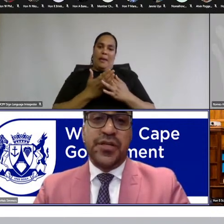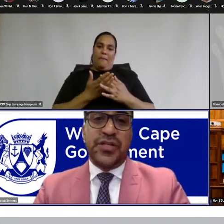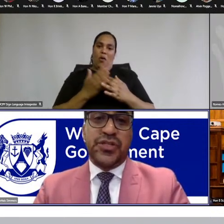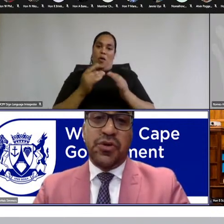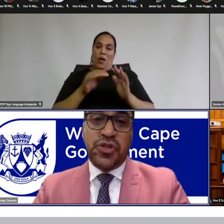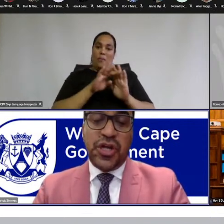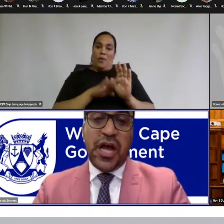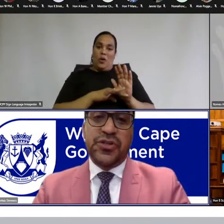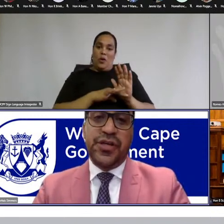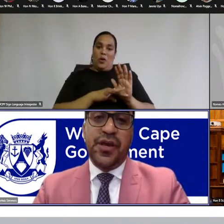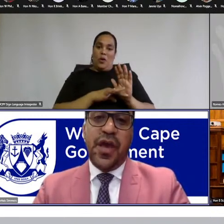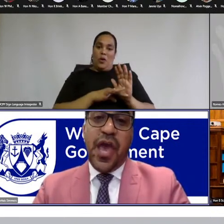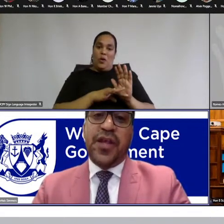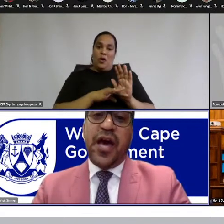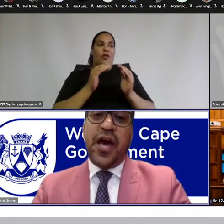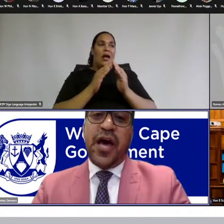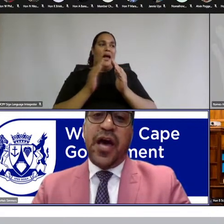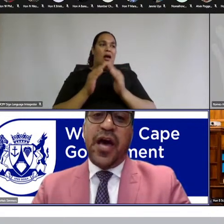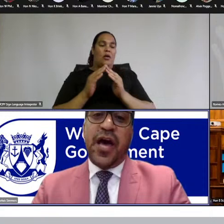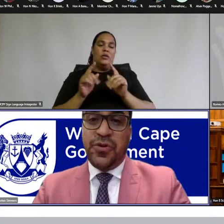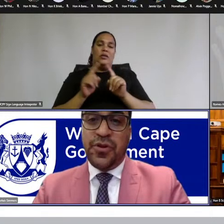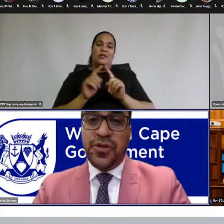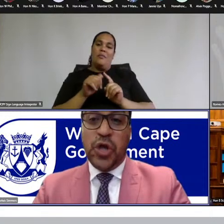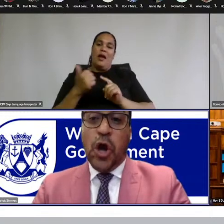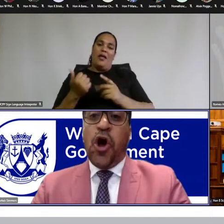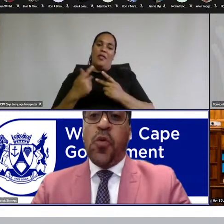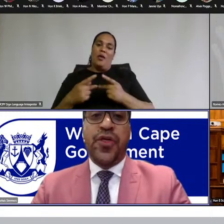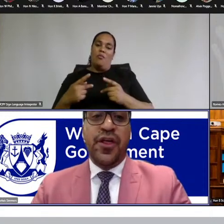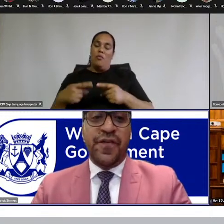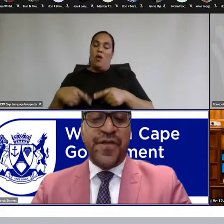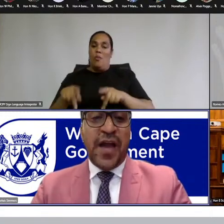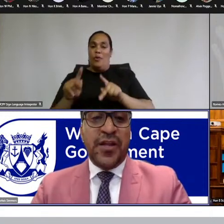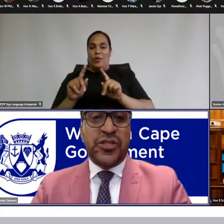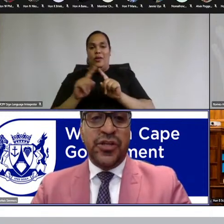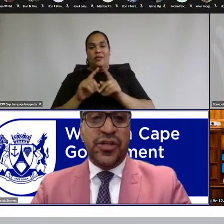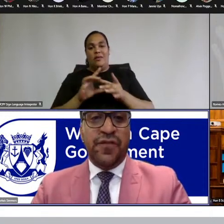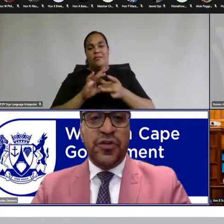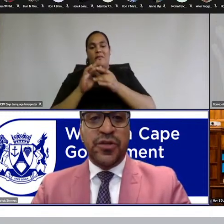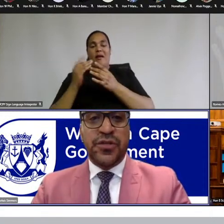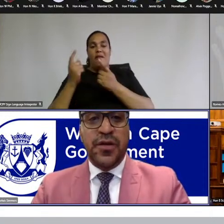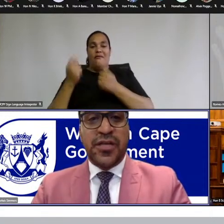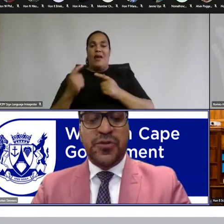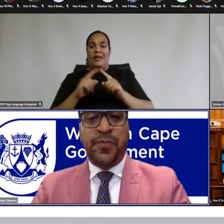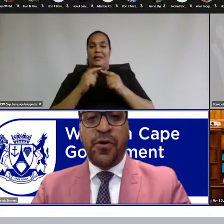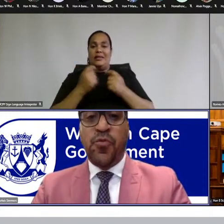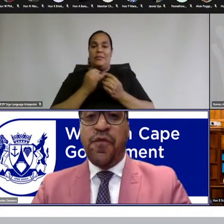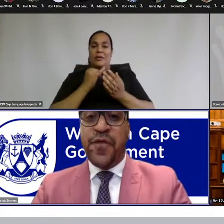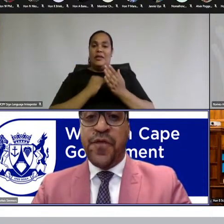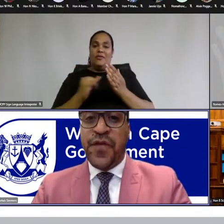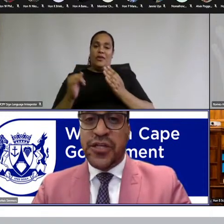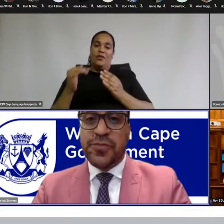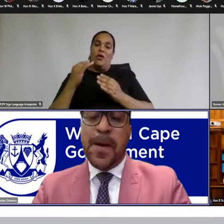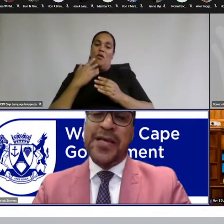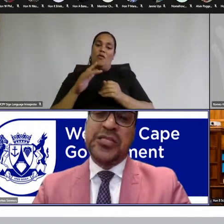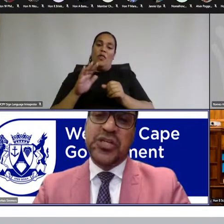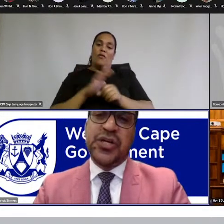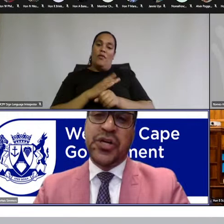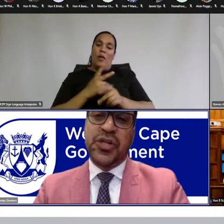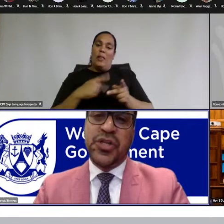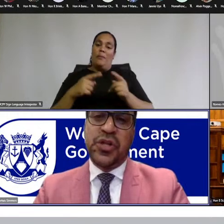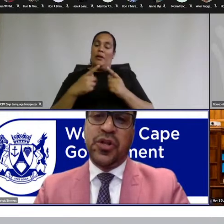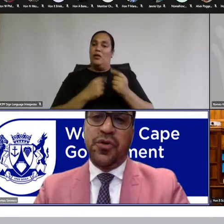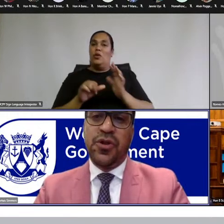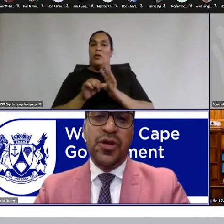programs such as social housing and other rental opportunities, along with the finance-linked individuals subsidy program or FLISP, play such